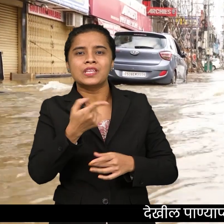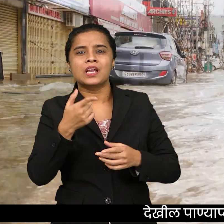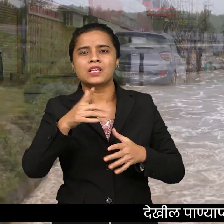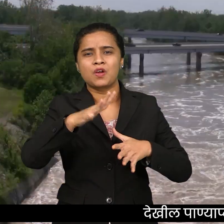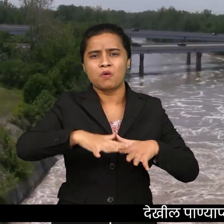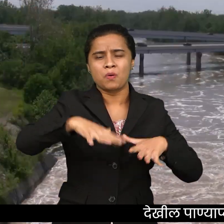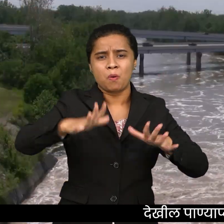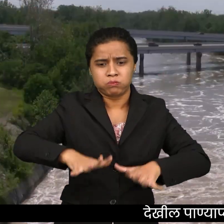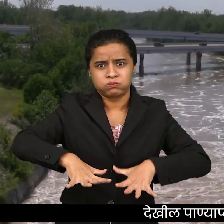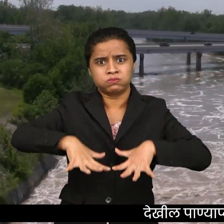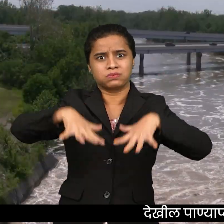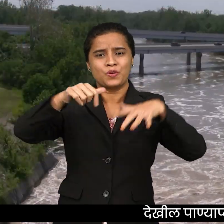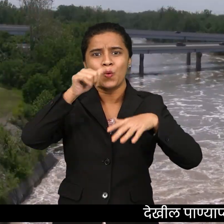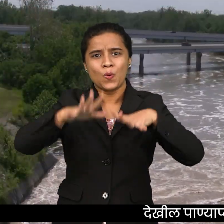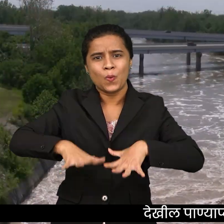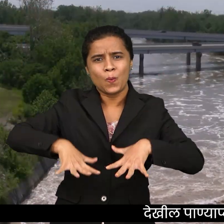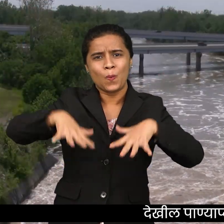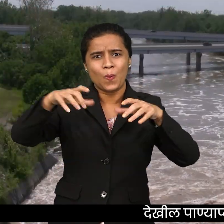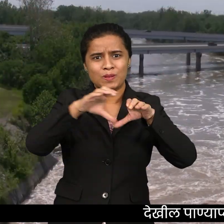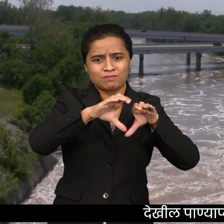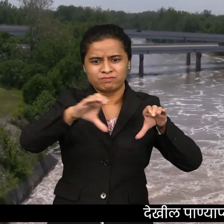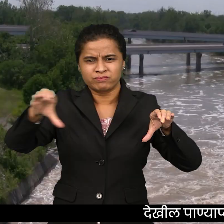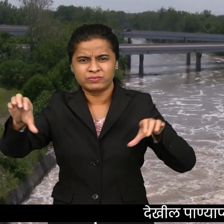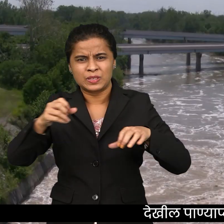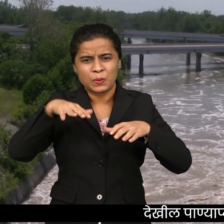देखील पाण्याने भरून वाहू शकतात.